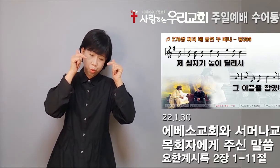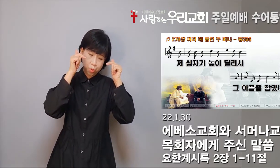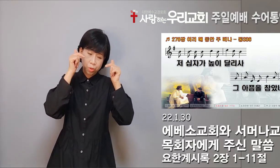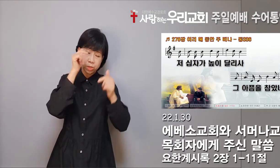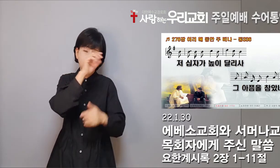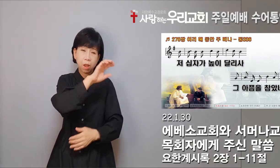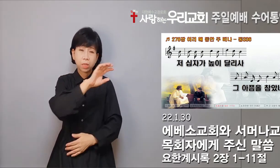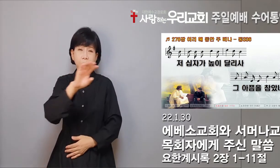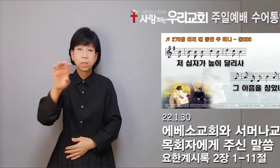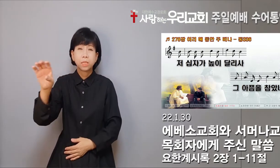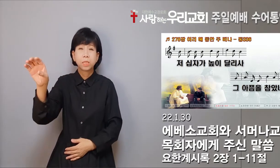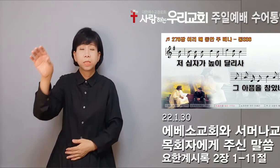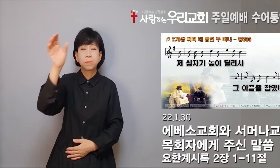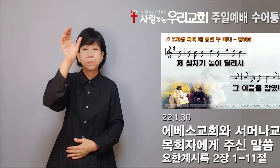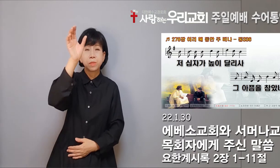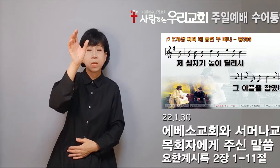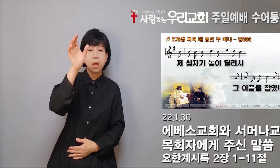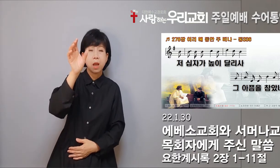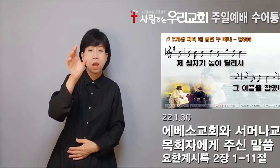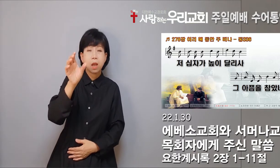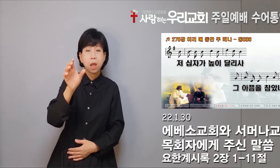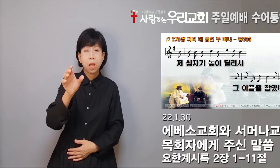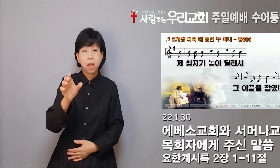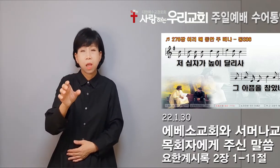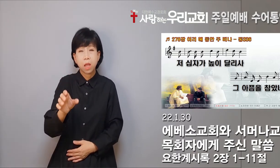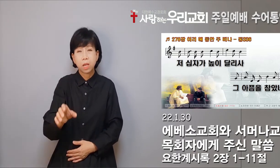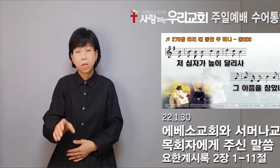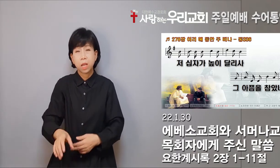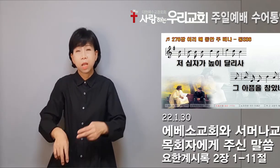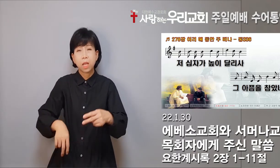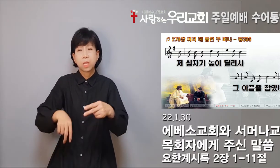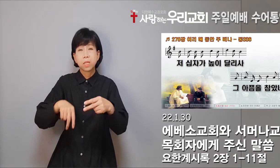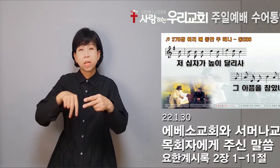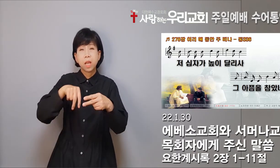저 십자가 높이